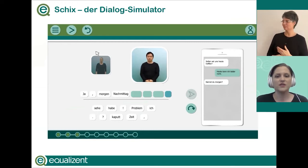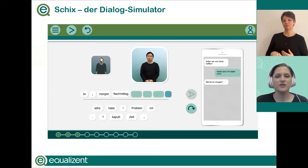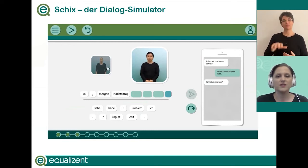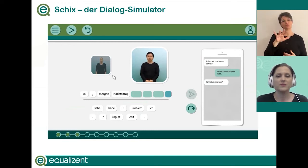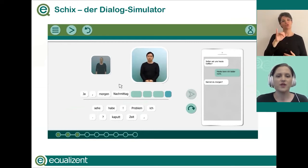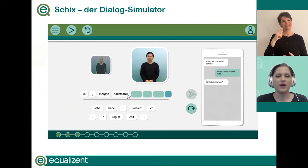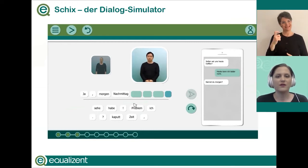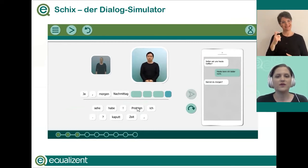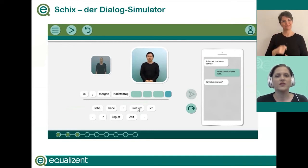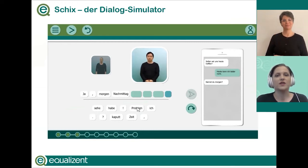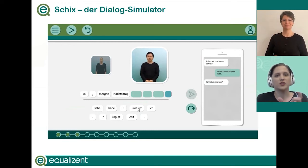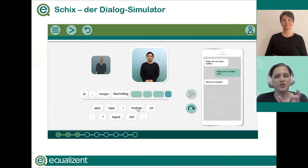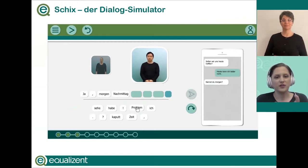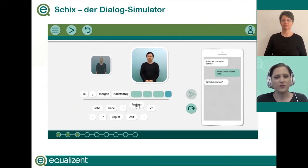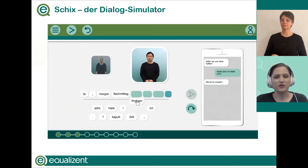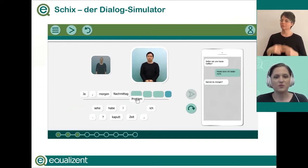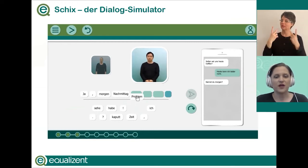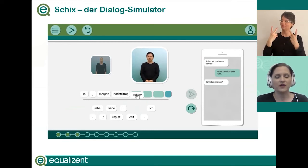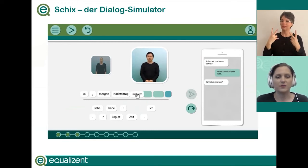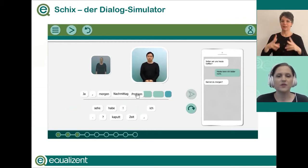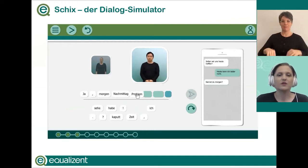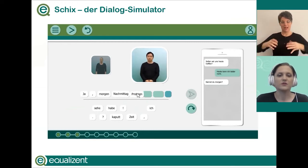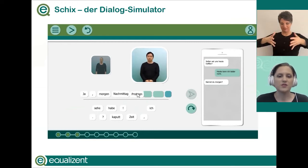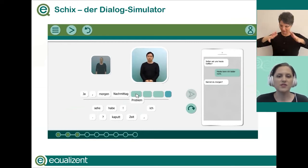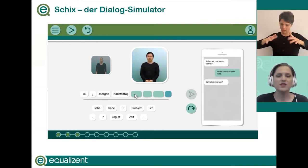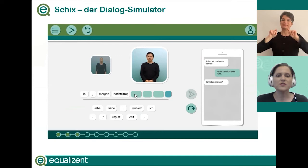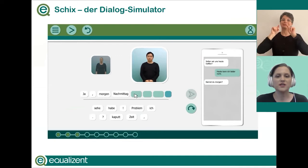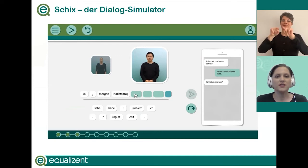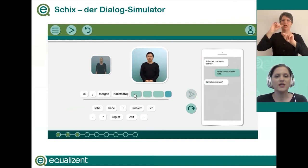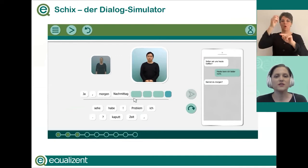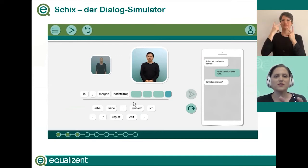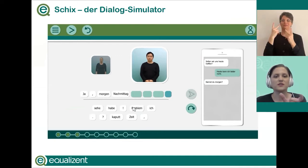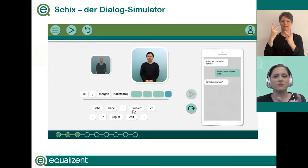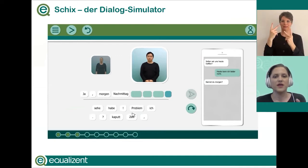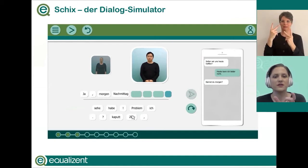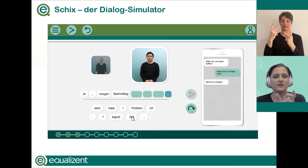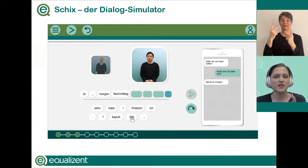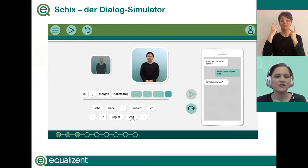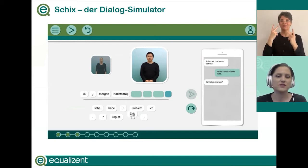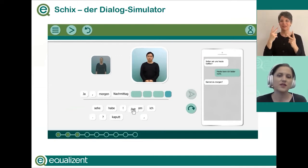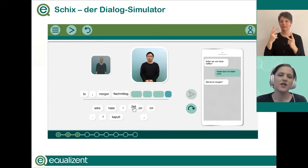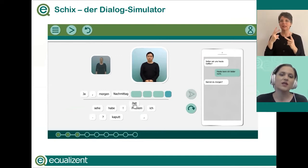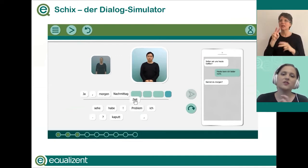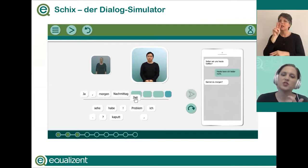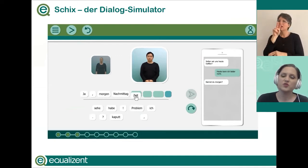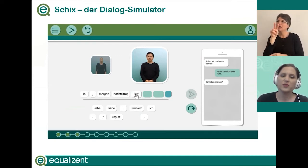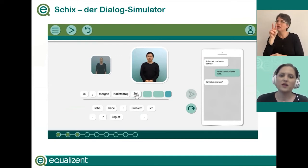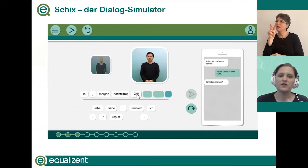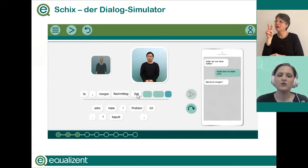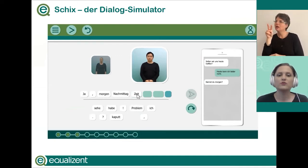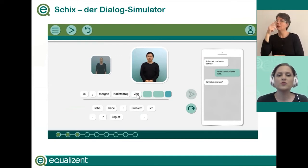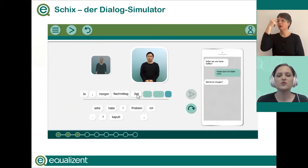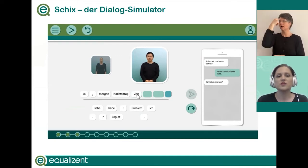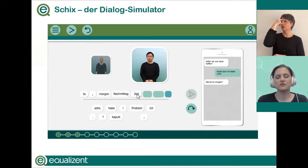ganz wichtig. Am Anfang steht die Gebärdensprache. Das Ziel ist, den Inhalt dieses Gebärdensatzes dann in die